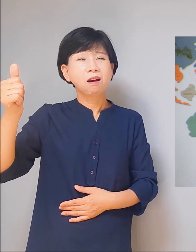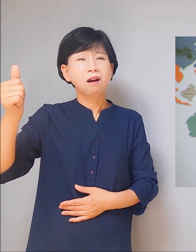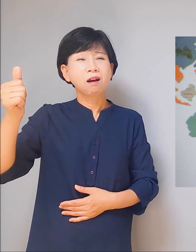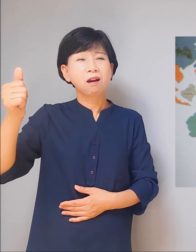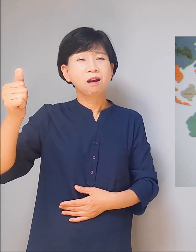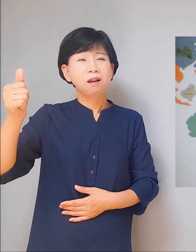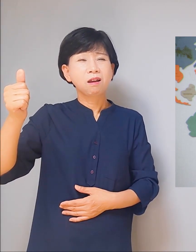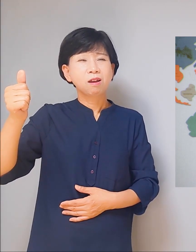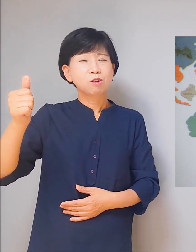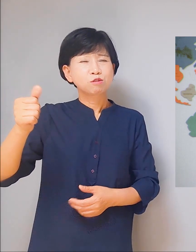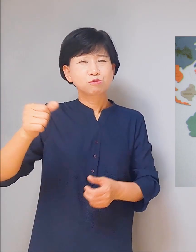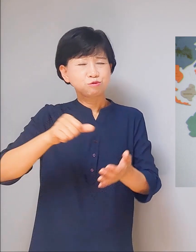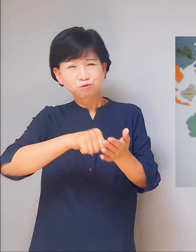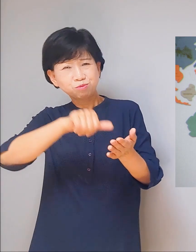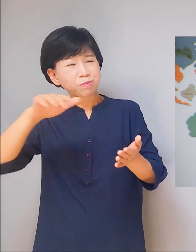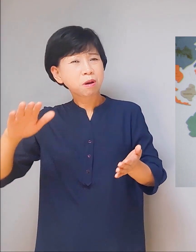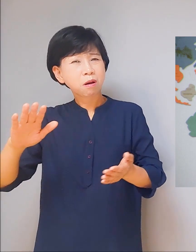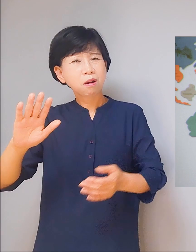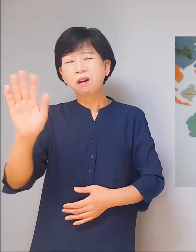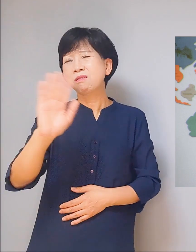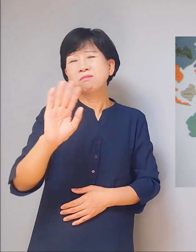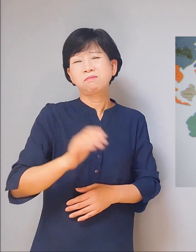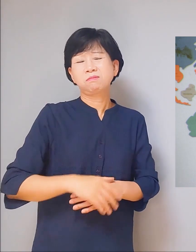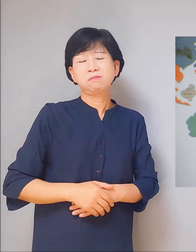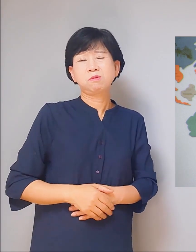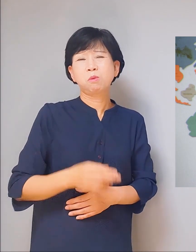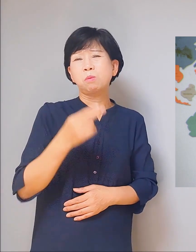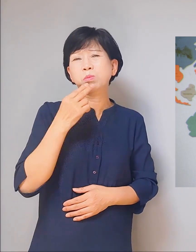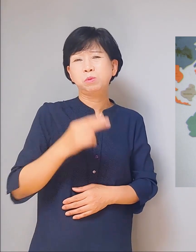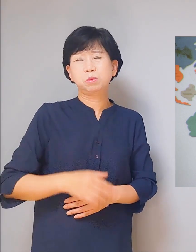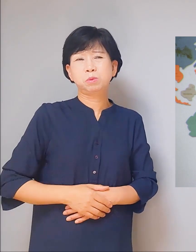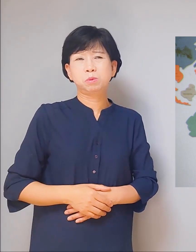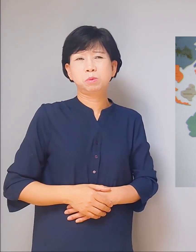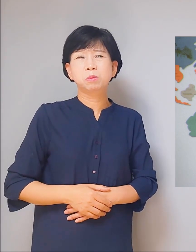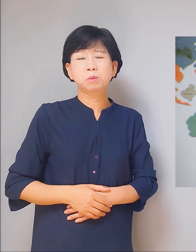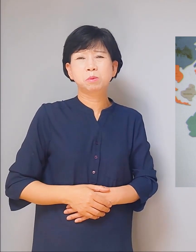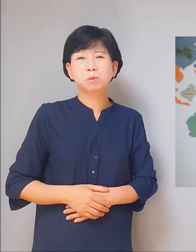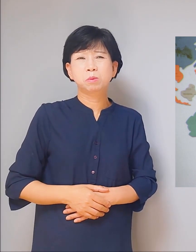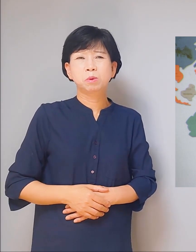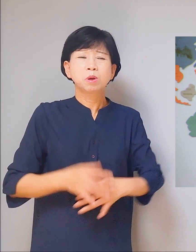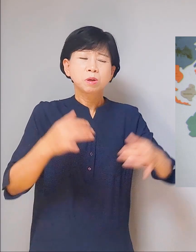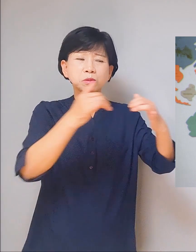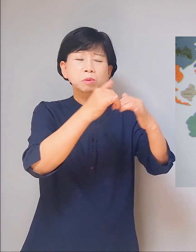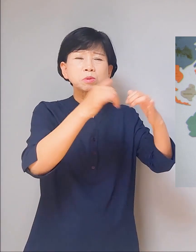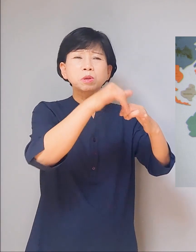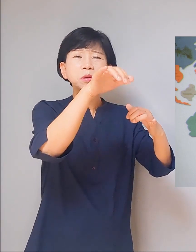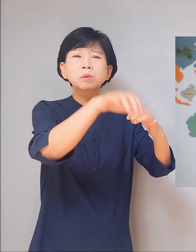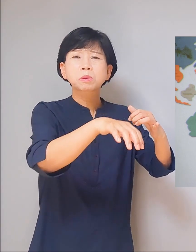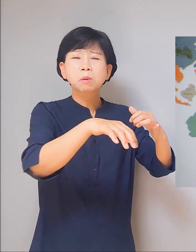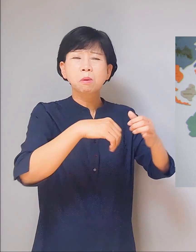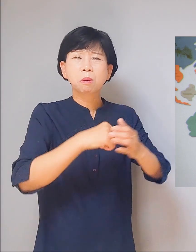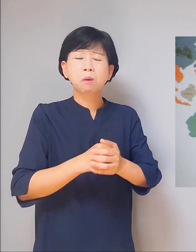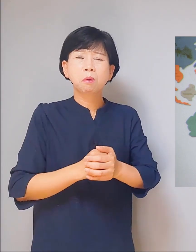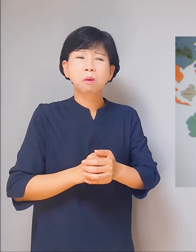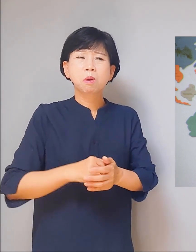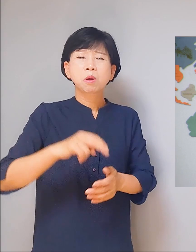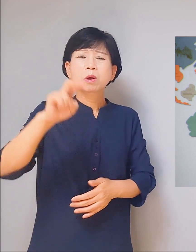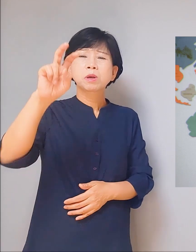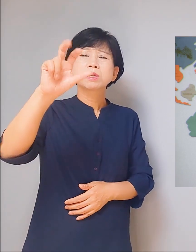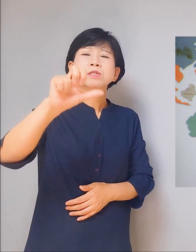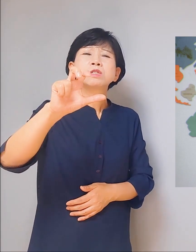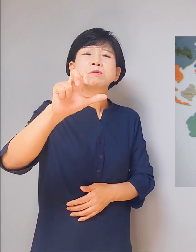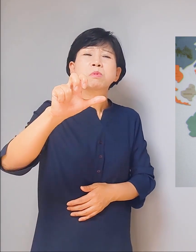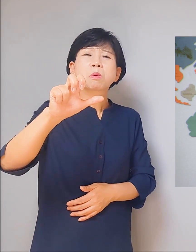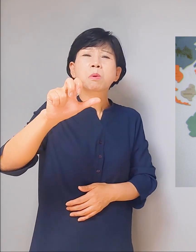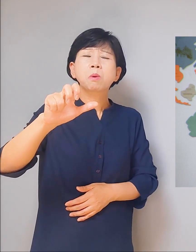걱정스러움이 찾아옵니다. 베들레헴에서 엘라 골짜기, 이 거리는요 무려 25km예요. 남자 장정이 하루에